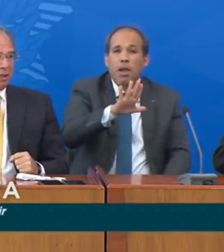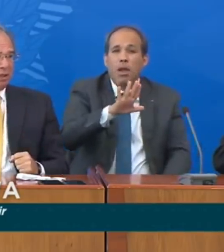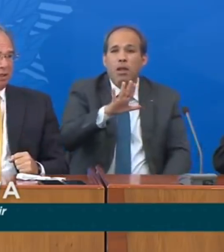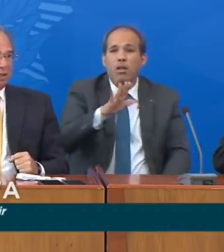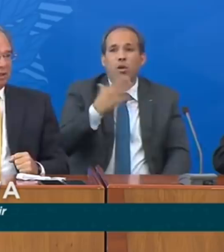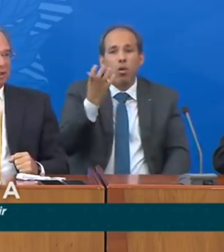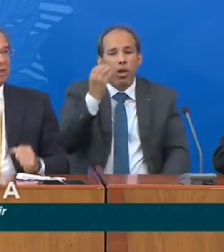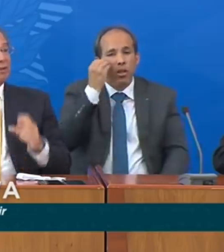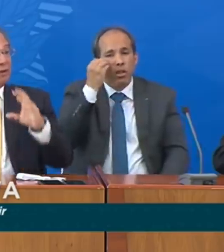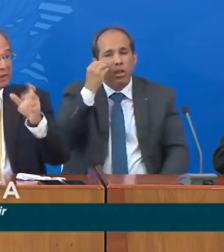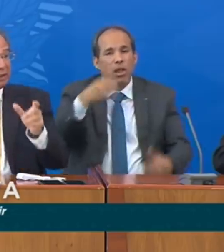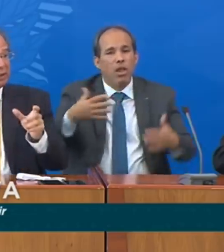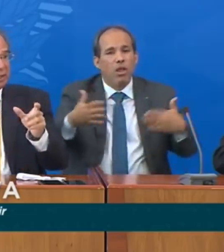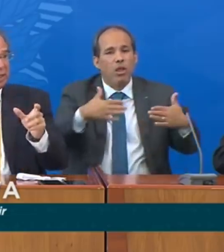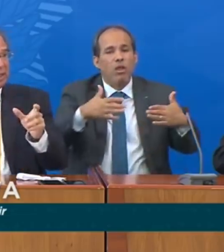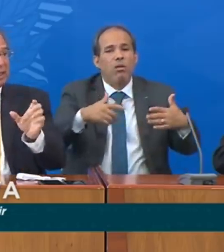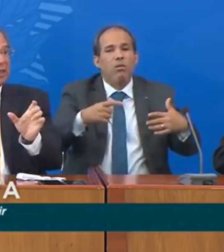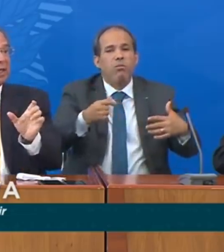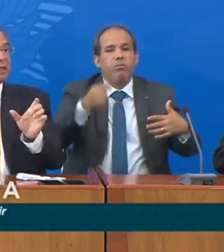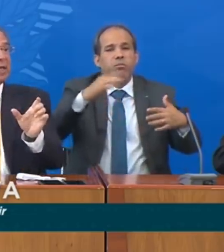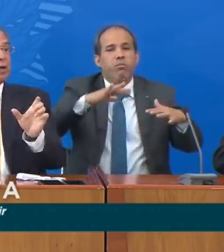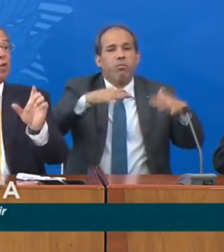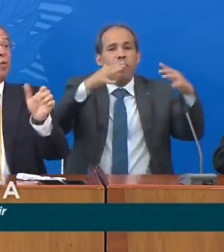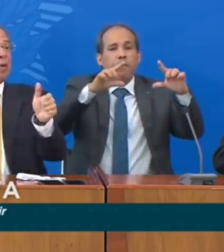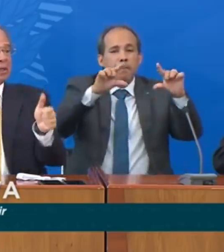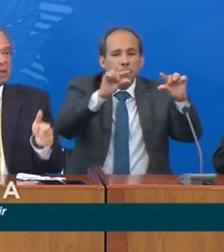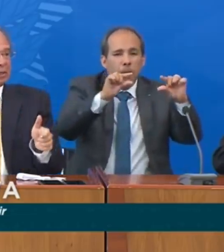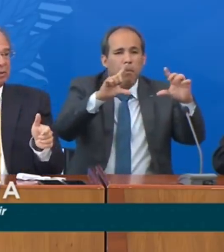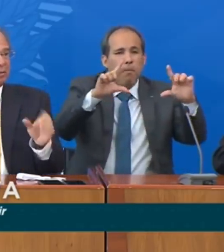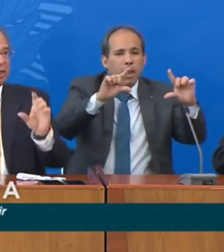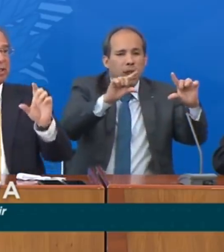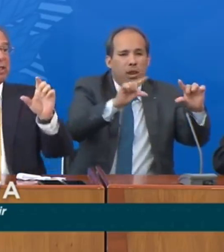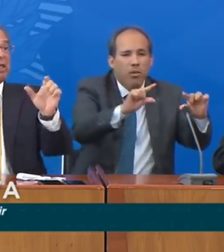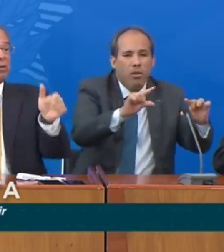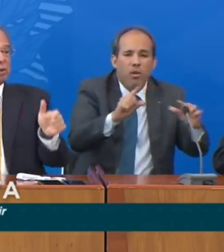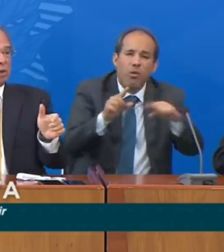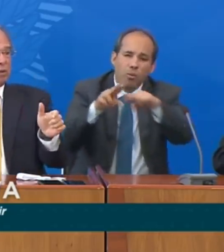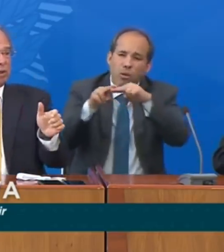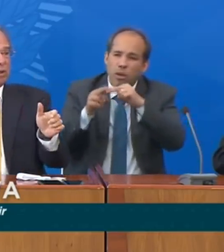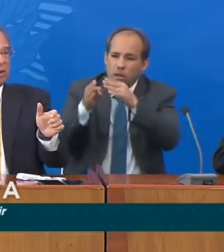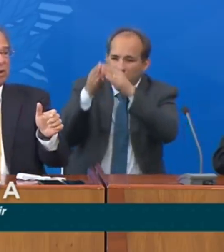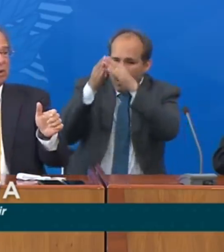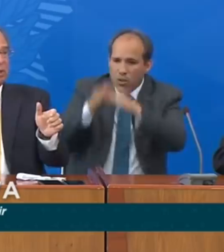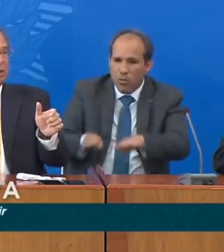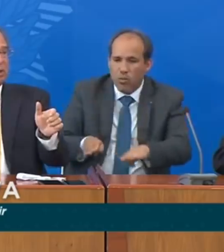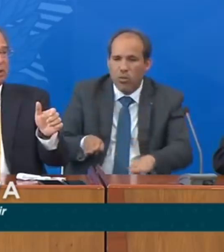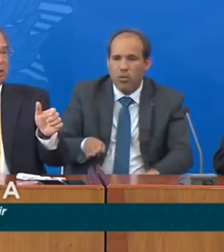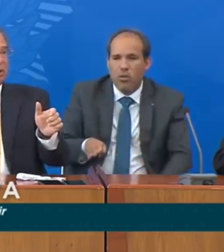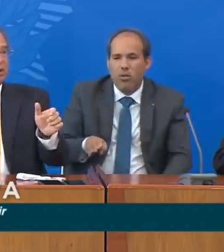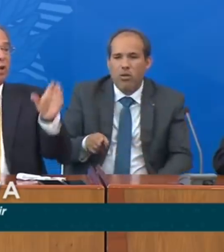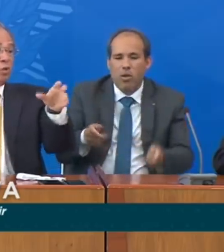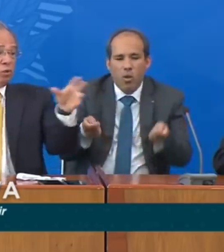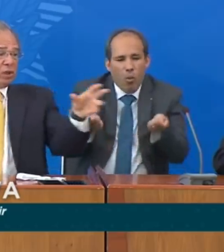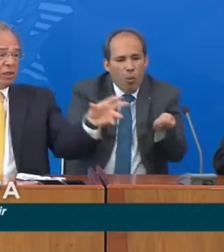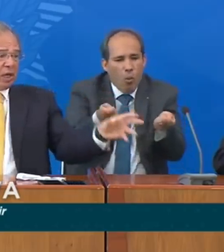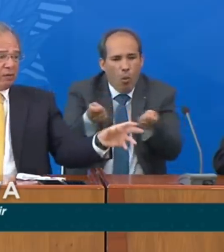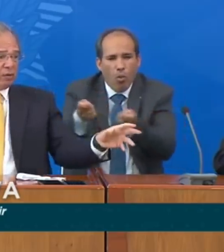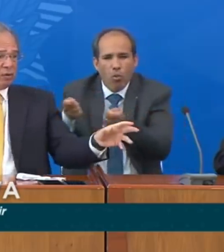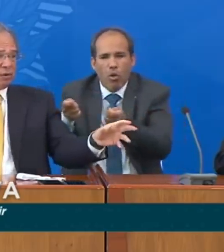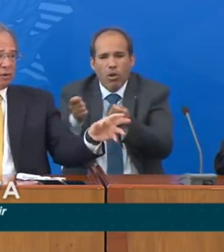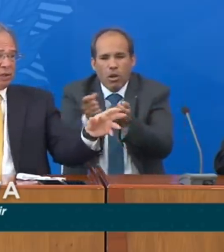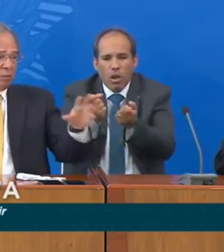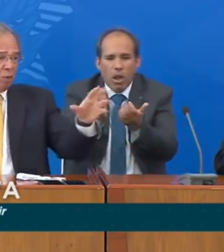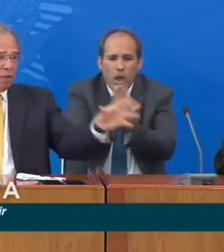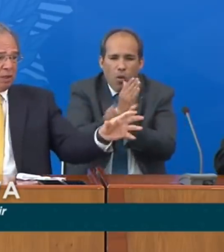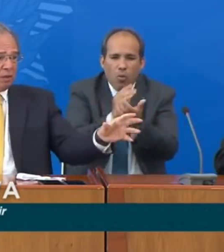bastante, fazendo essa compensação, essa redução de alguns